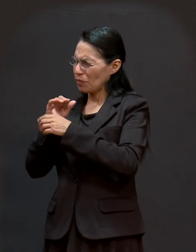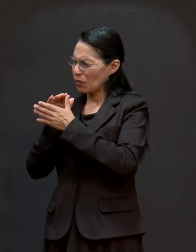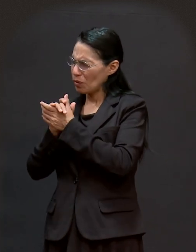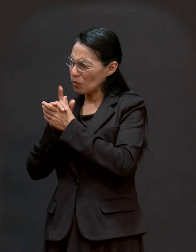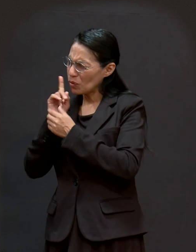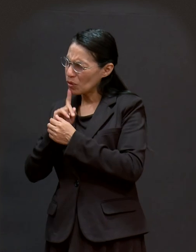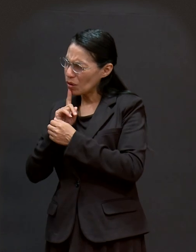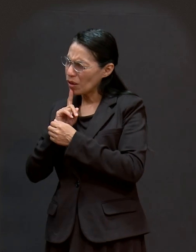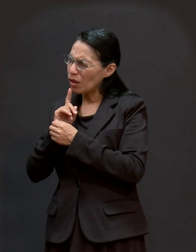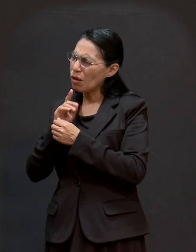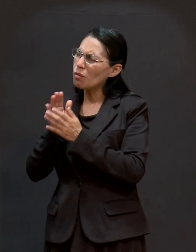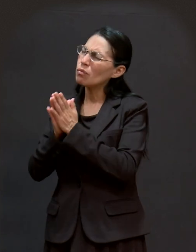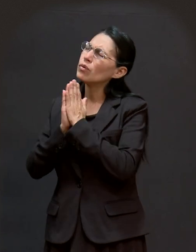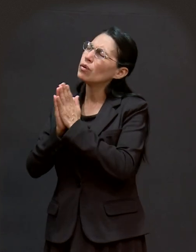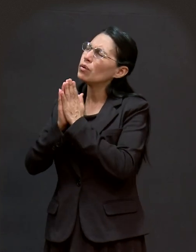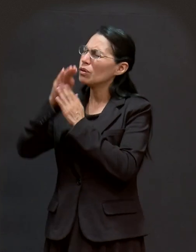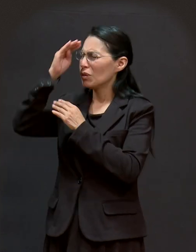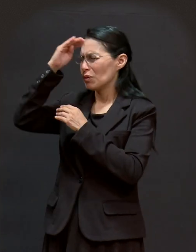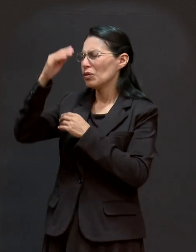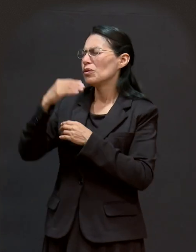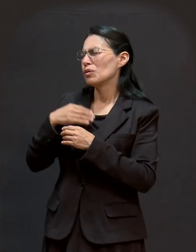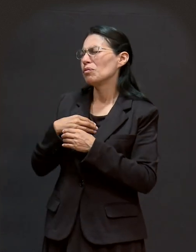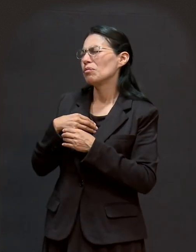dulce la esposa de mira